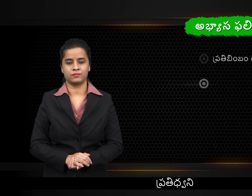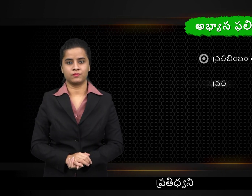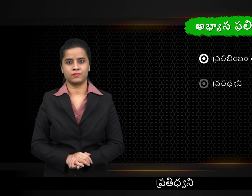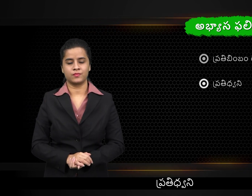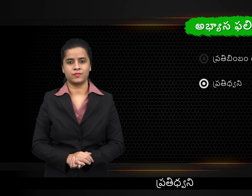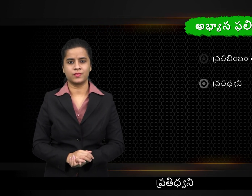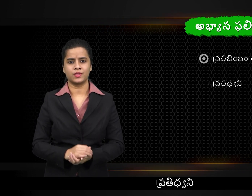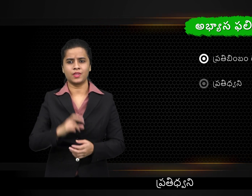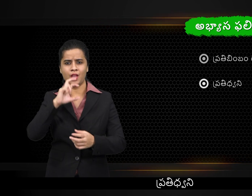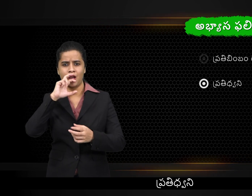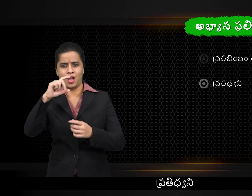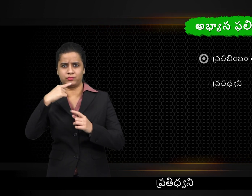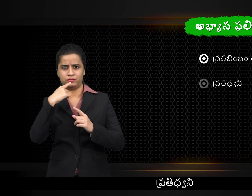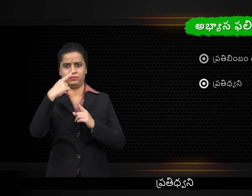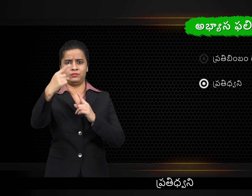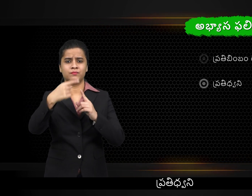ప్రతిధ్వని.